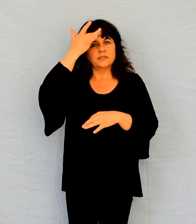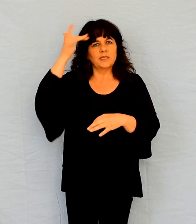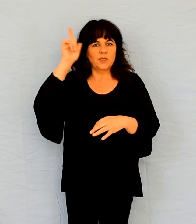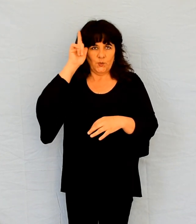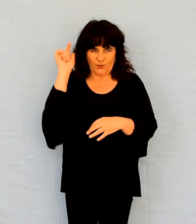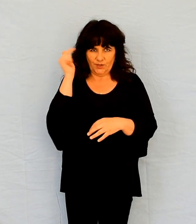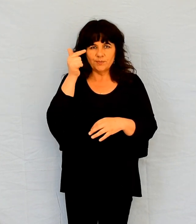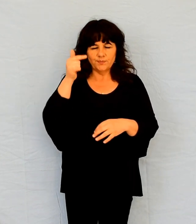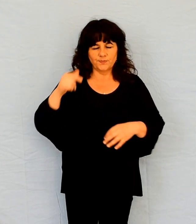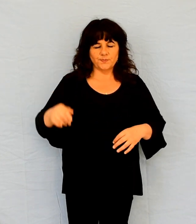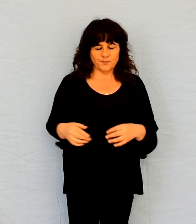Luc.